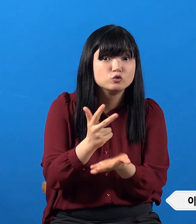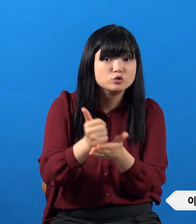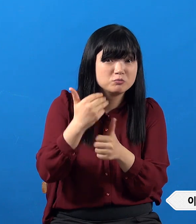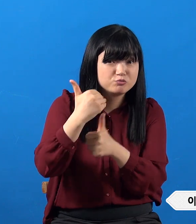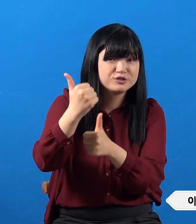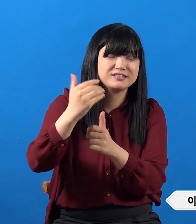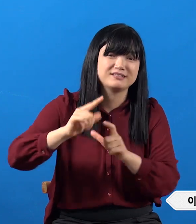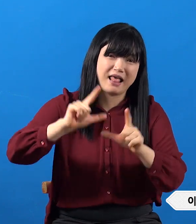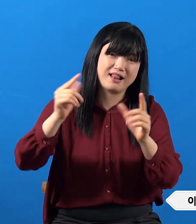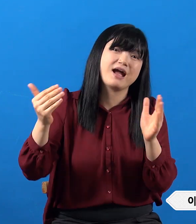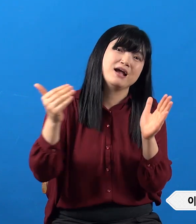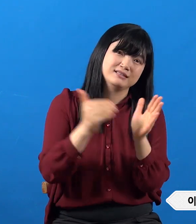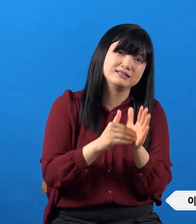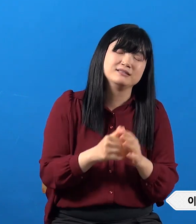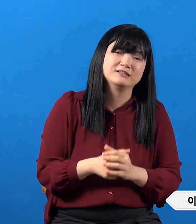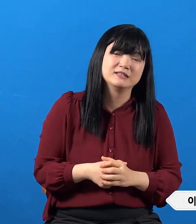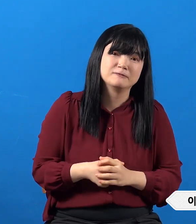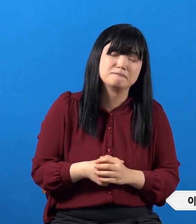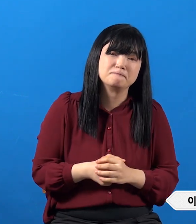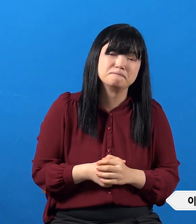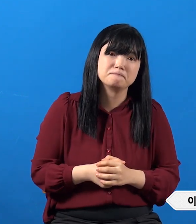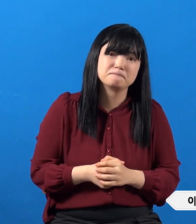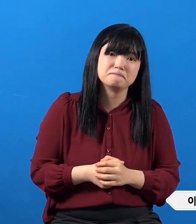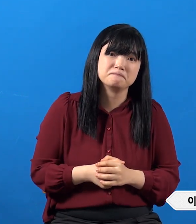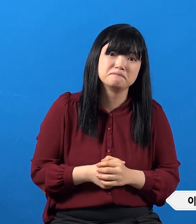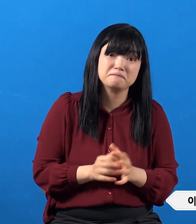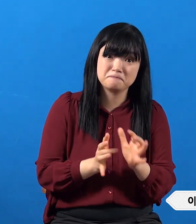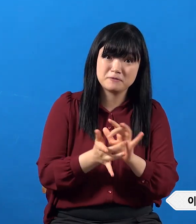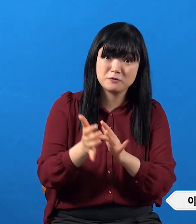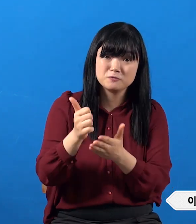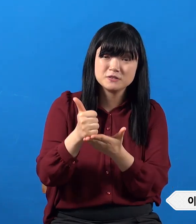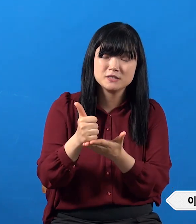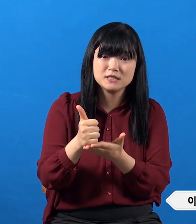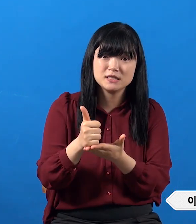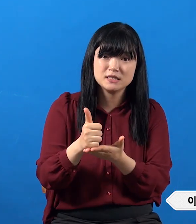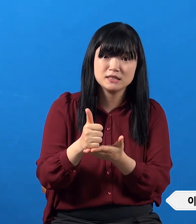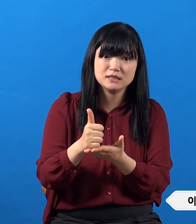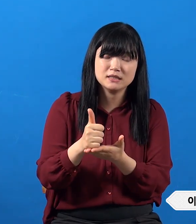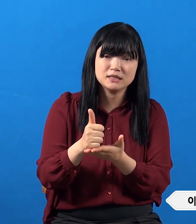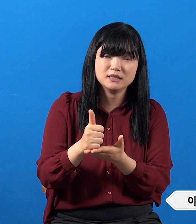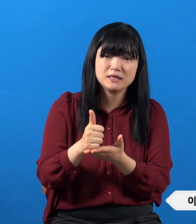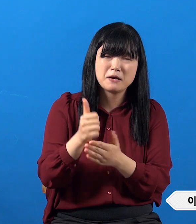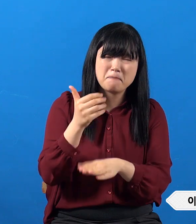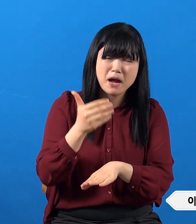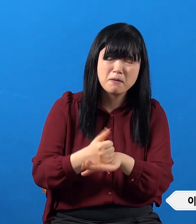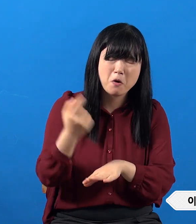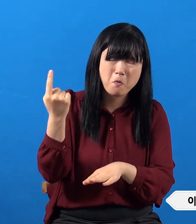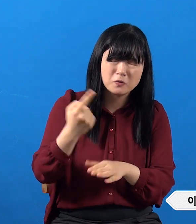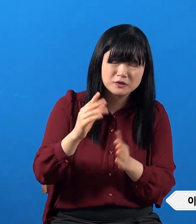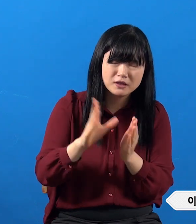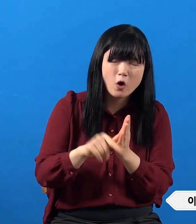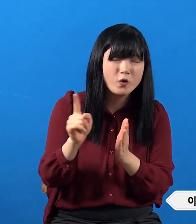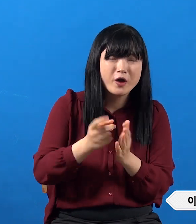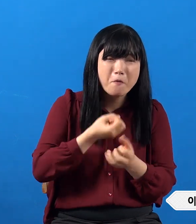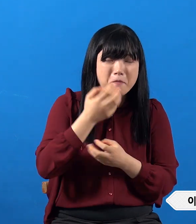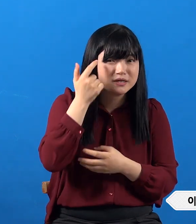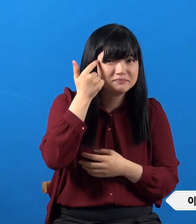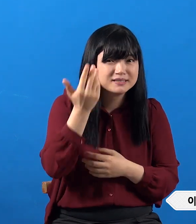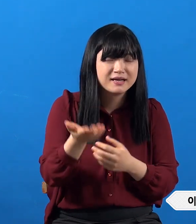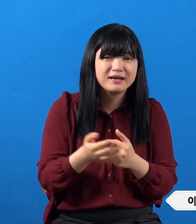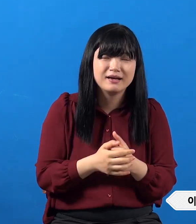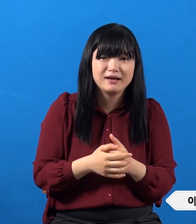주님이 부르시는 날까지. 자, 예수님이 이 지상생의 마지막이 왔을 때 어떻게